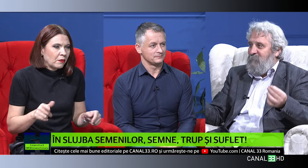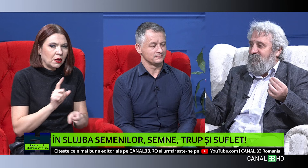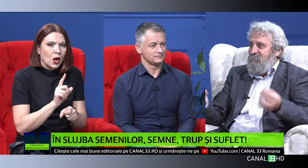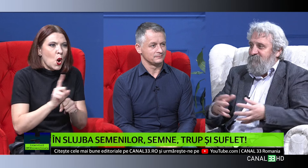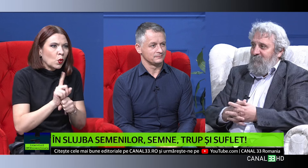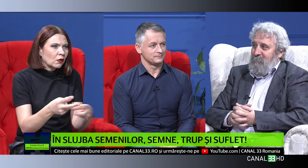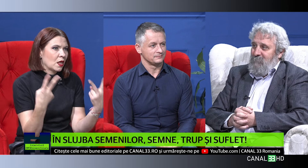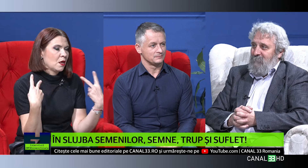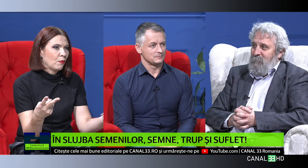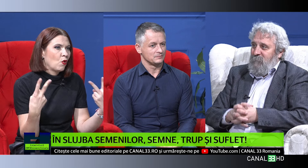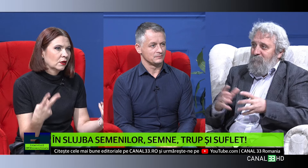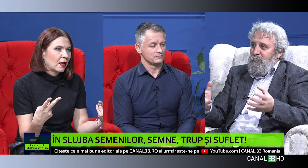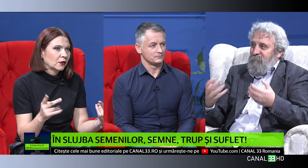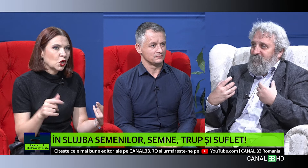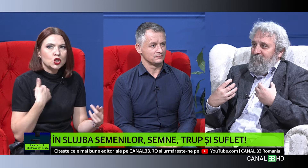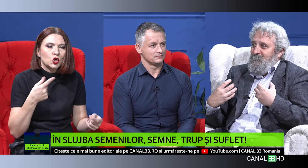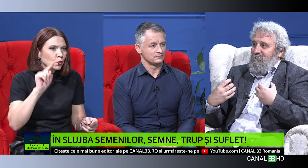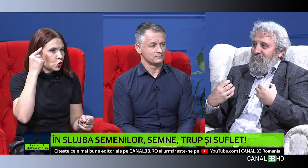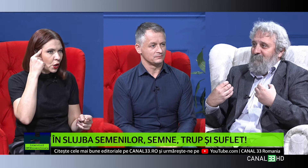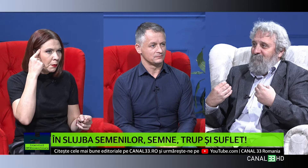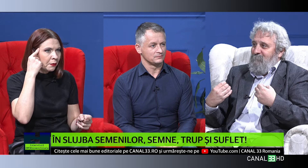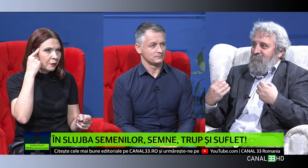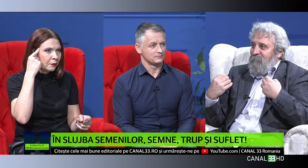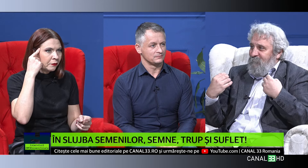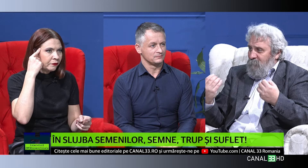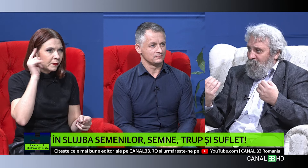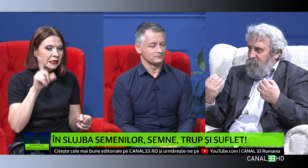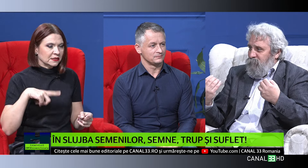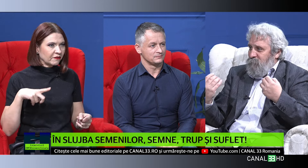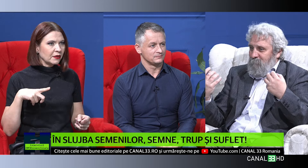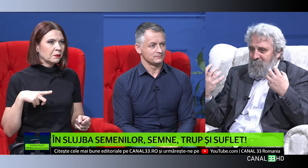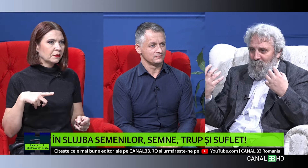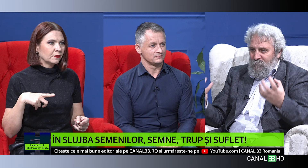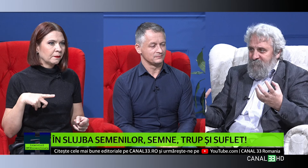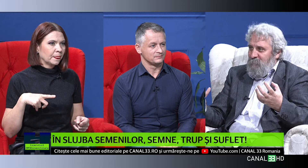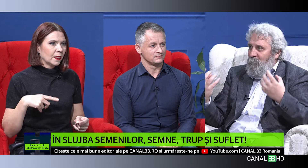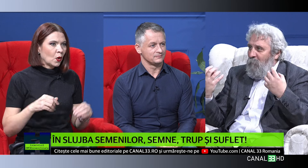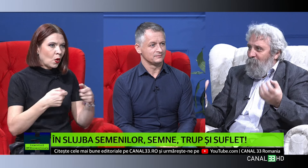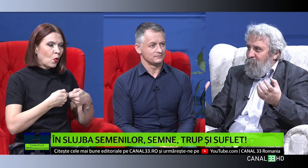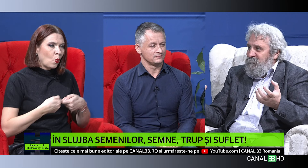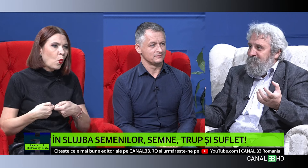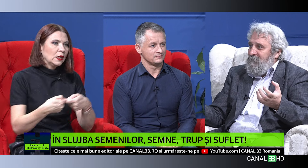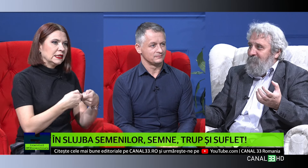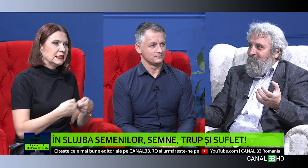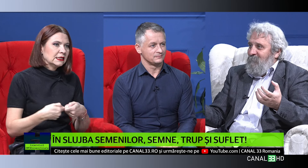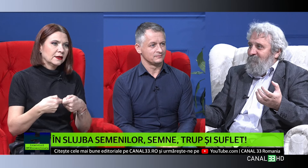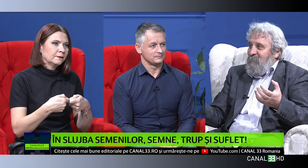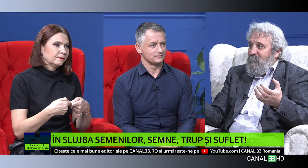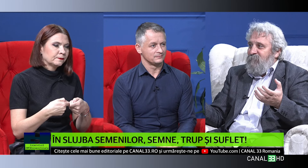lucruri esențiale. Și că nu știm să fim totuși uniți, un popor unit. Fiindcă